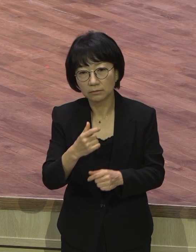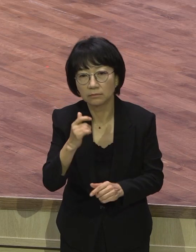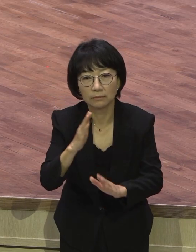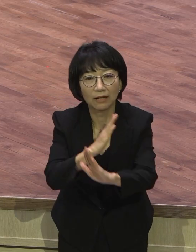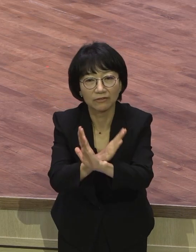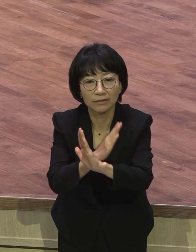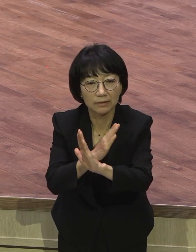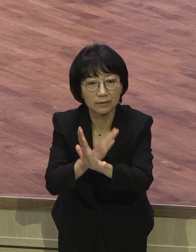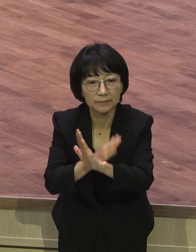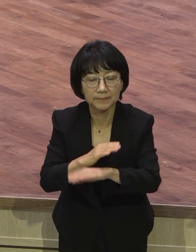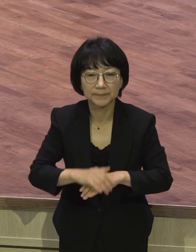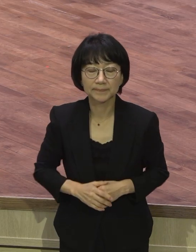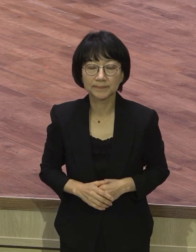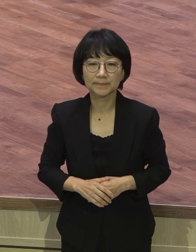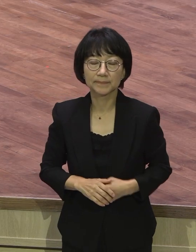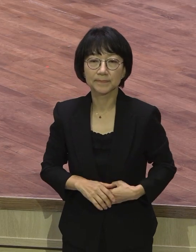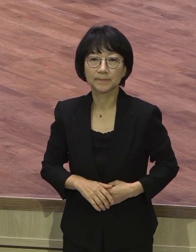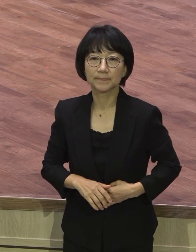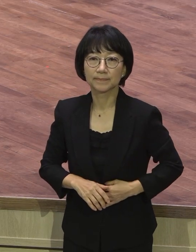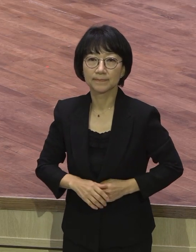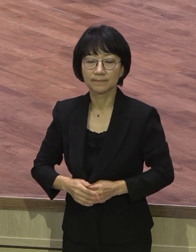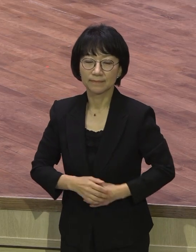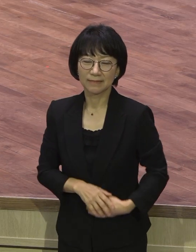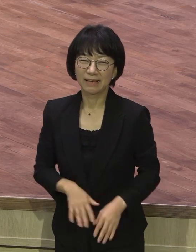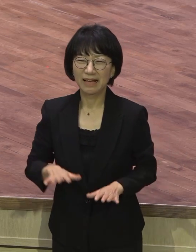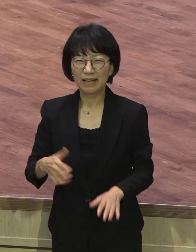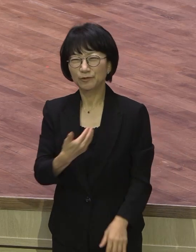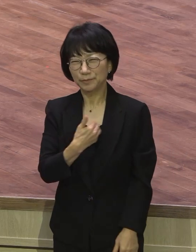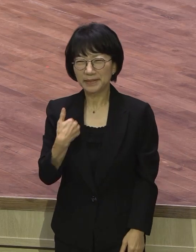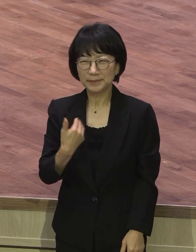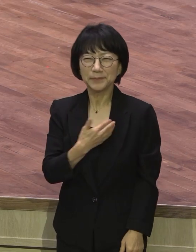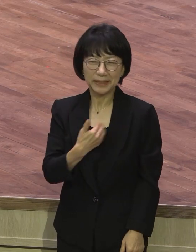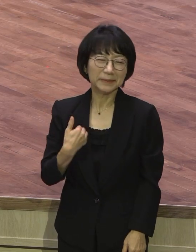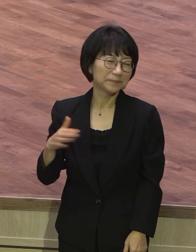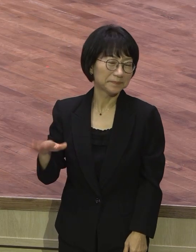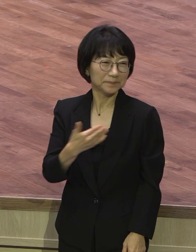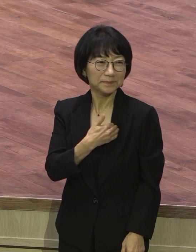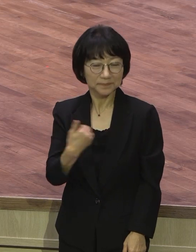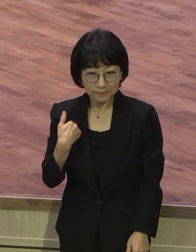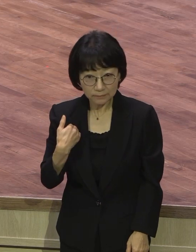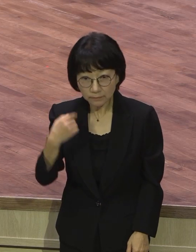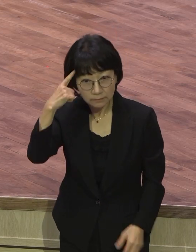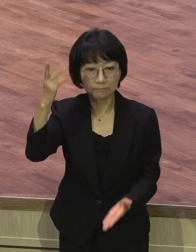타성에 젖으면 끝이라고 이만하면 됐다고 생각은 그날로 끝이라고요.